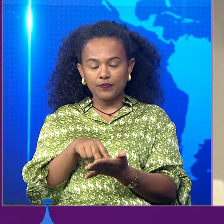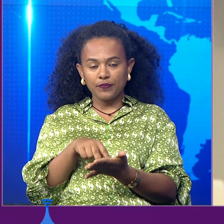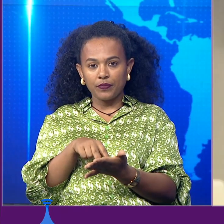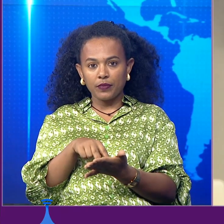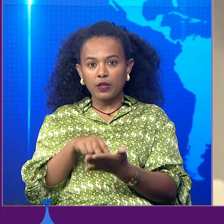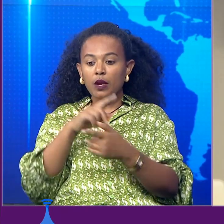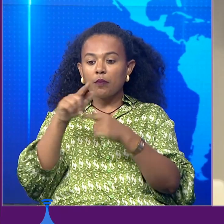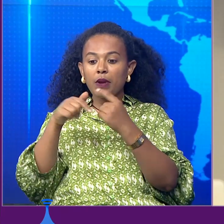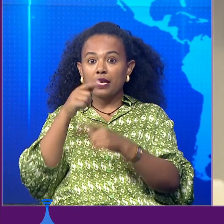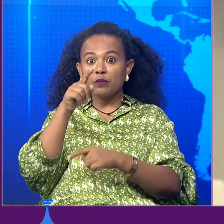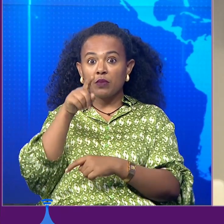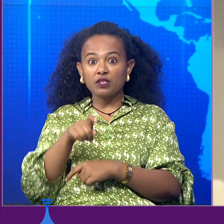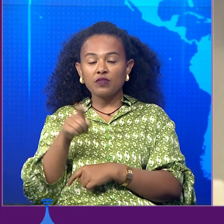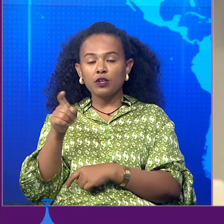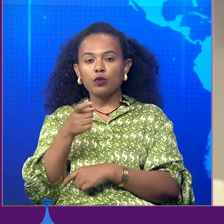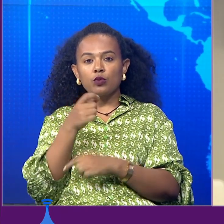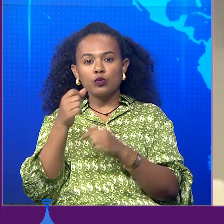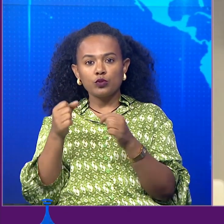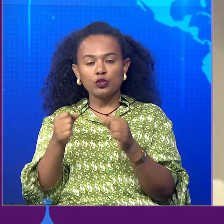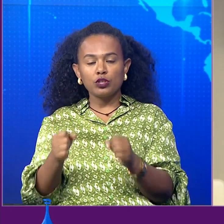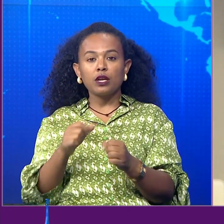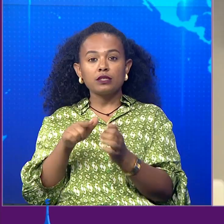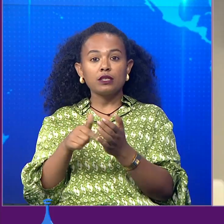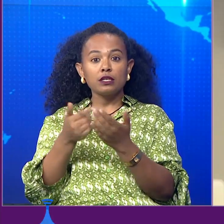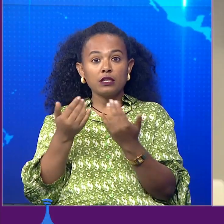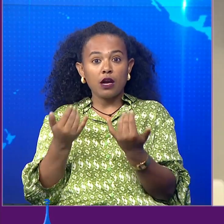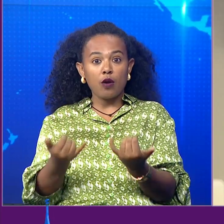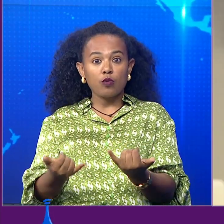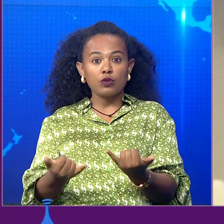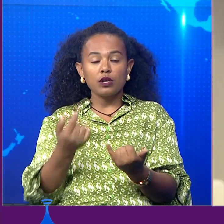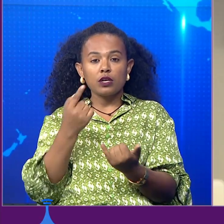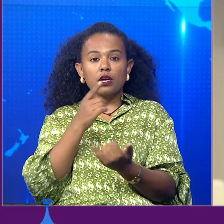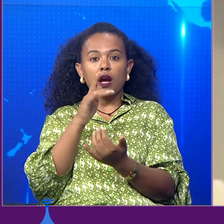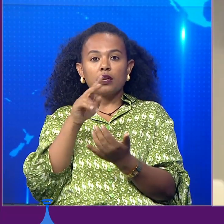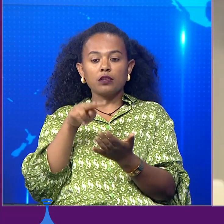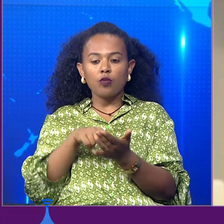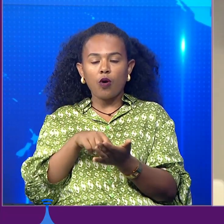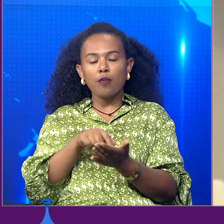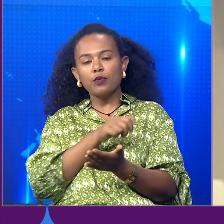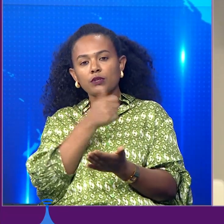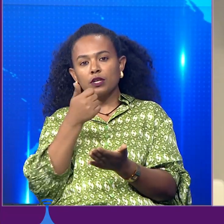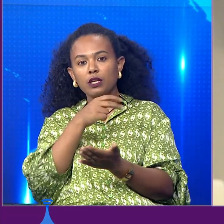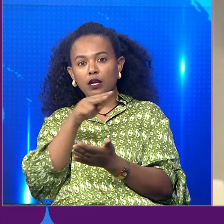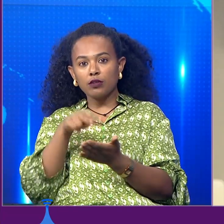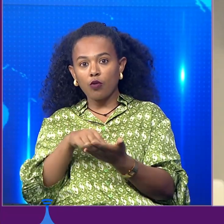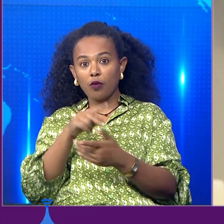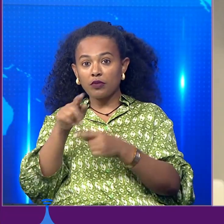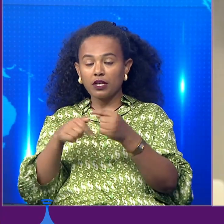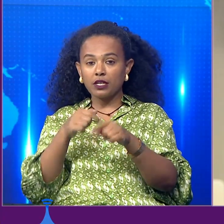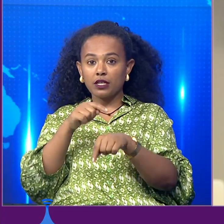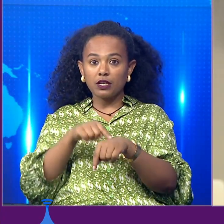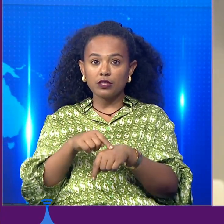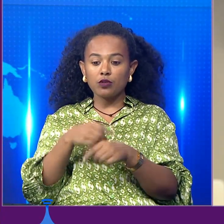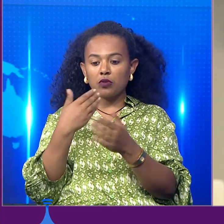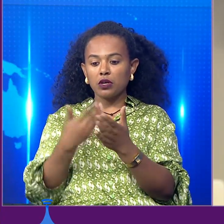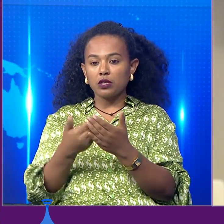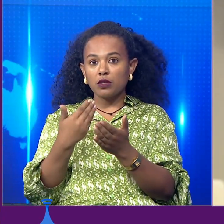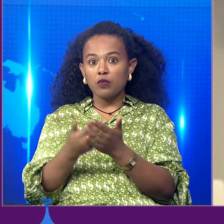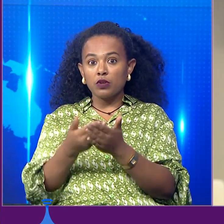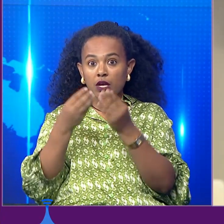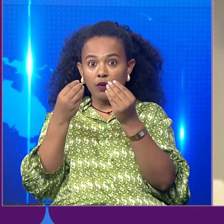መሄድ የሚያስፈልገው ሊሆን ይችላል። ስለዚህ አሁን ከአንድ ተቋም ወደ ሌላ ተቋም እየሄደ ጊዜውንና ገንዘቡን